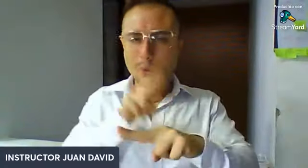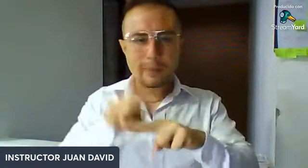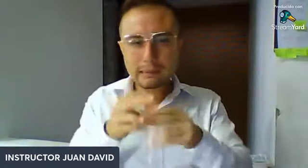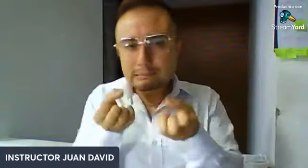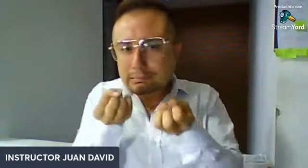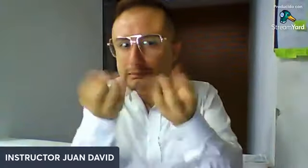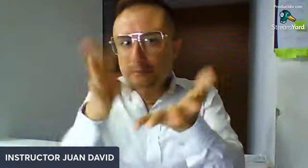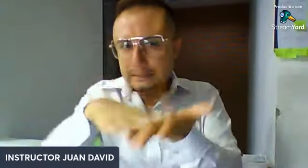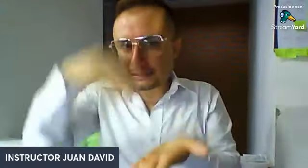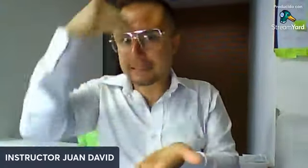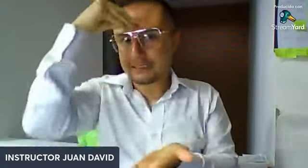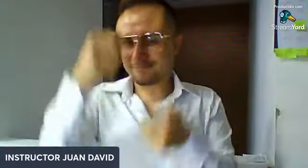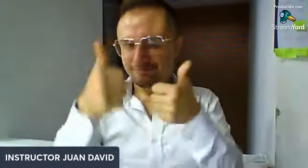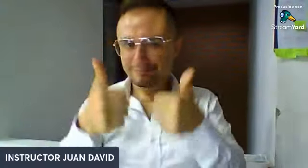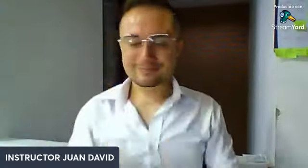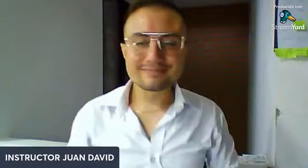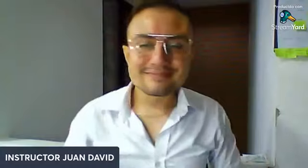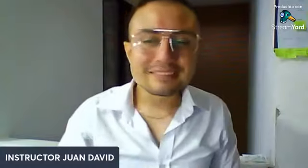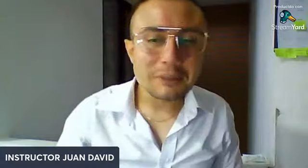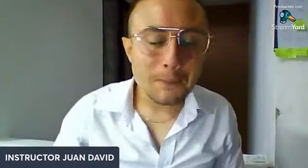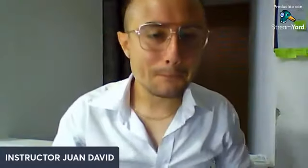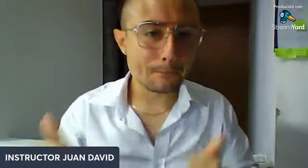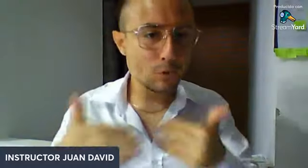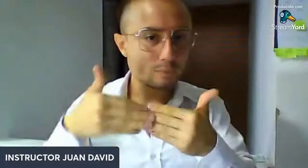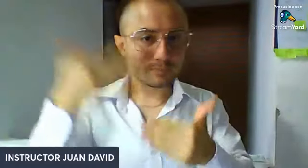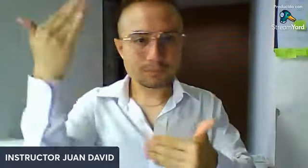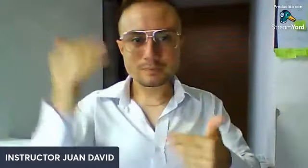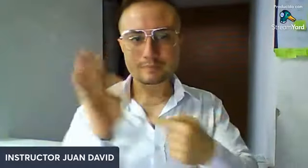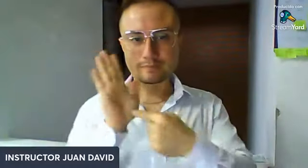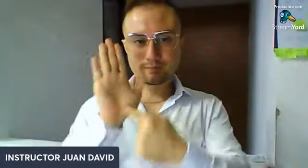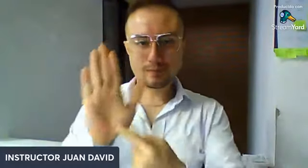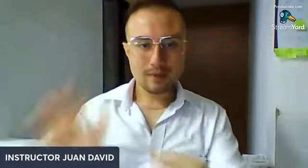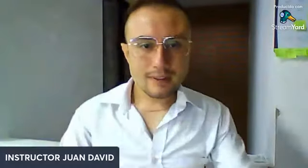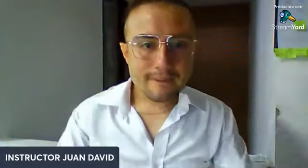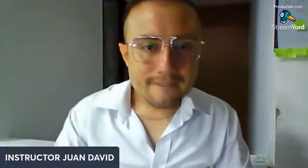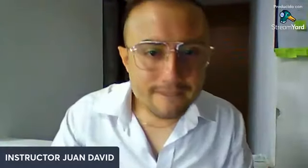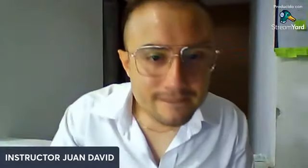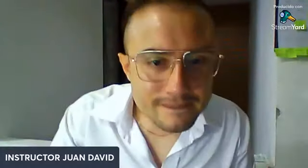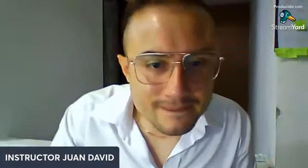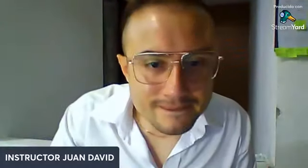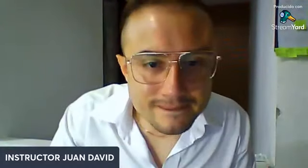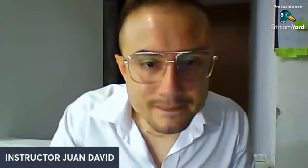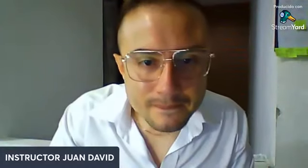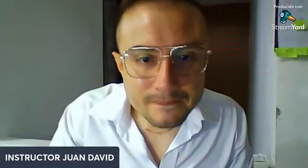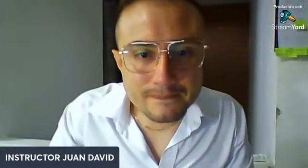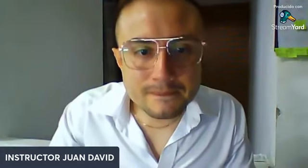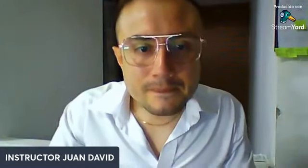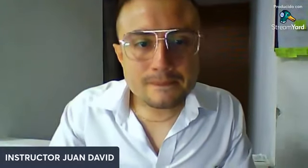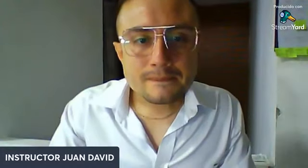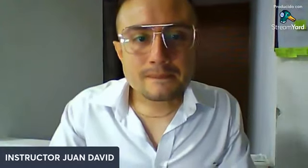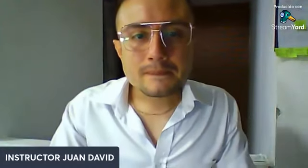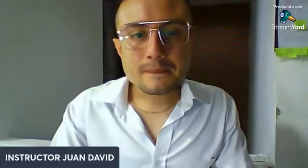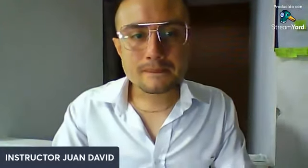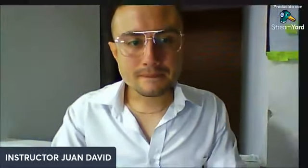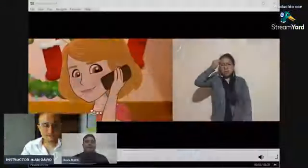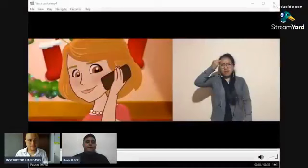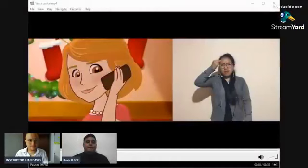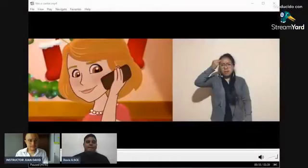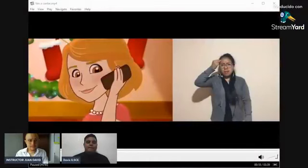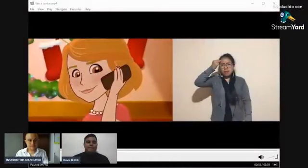Tranquila, Holly, es normal. Yo solamente te instruyo para que tú aprendas. Bueno, entonces vamos a empezar.